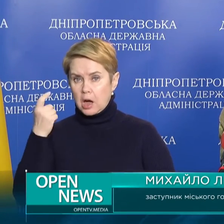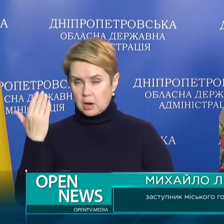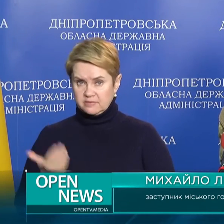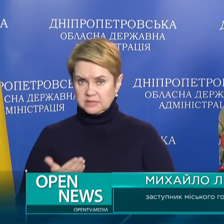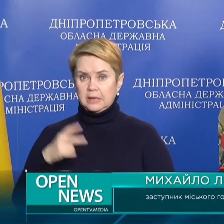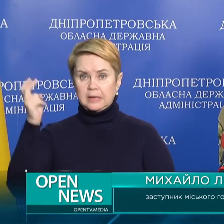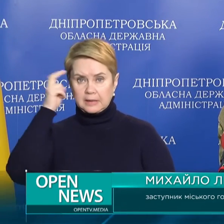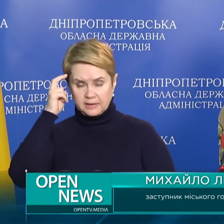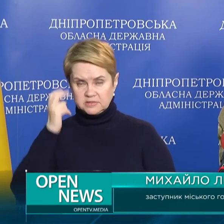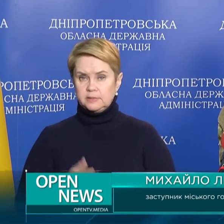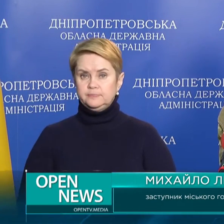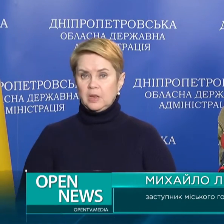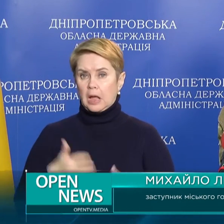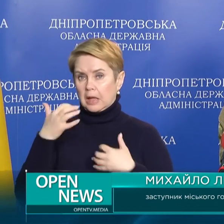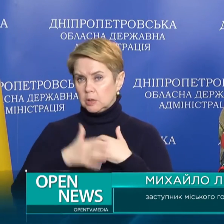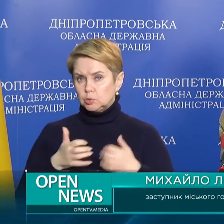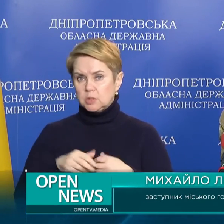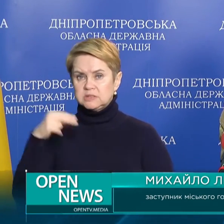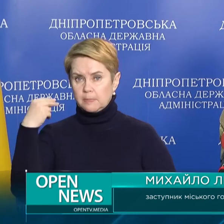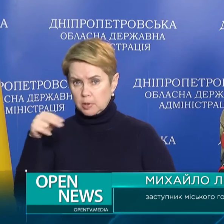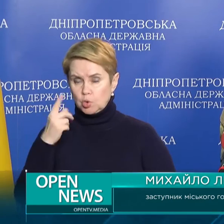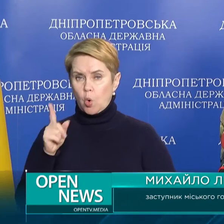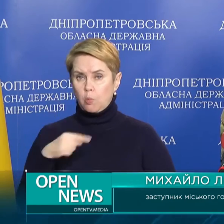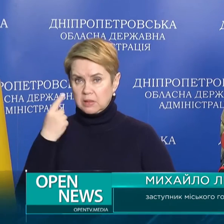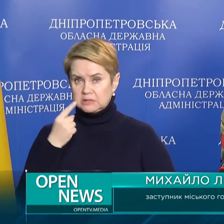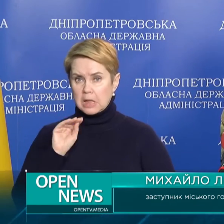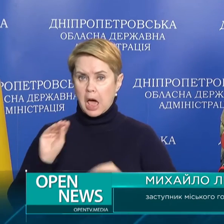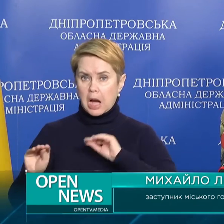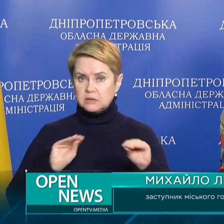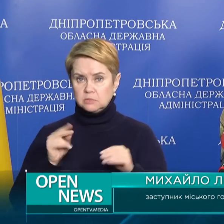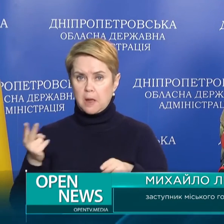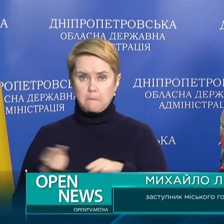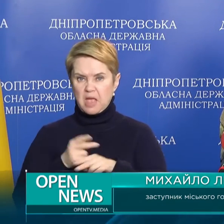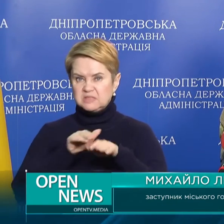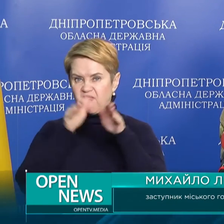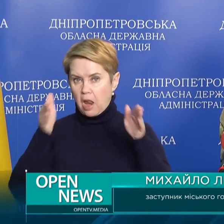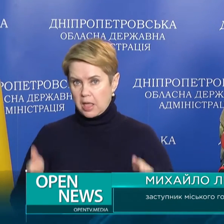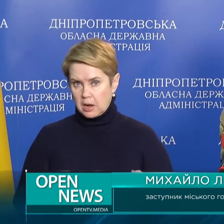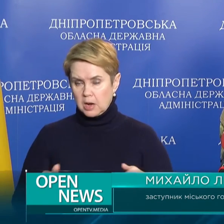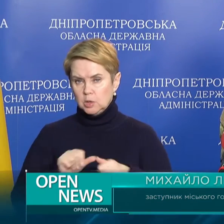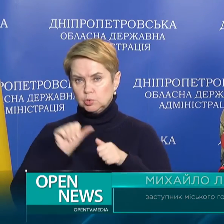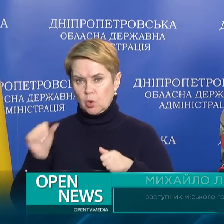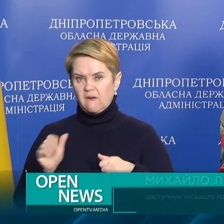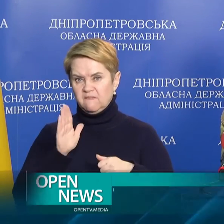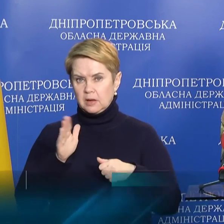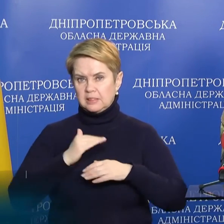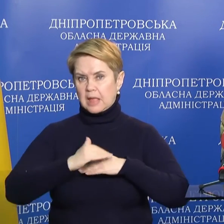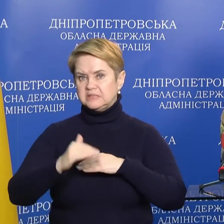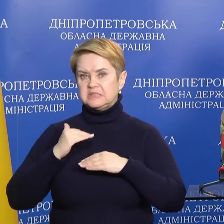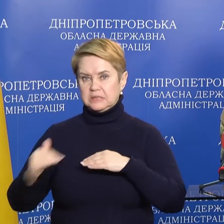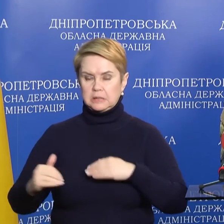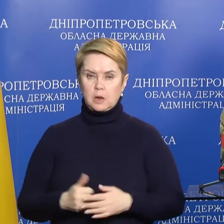Харьковской, Киевской, Херсонской и Запорожской областей, размещать без вольеров, исключительно в